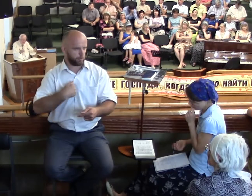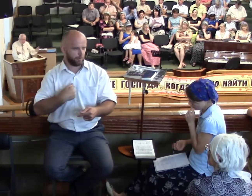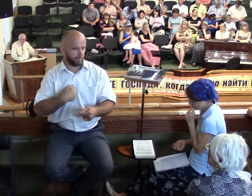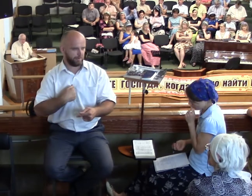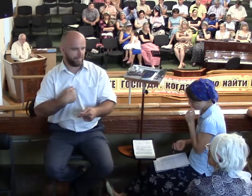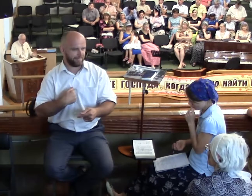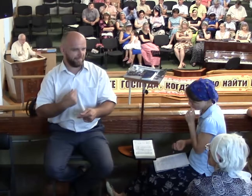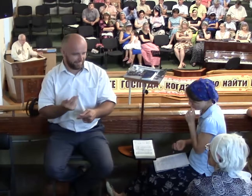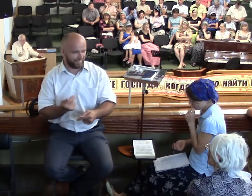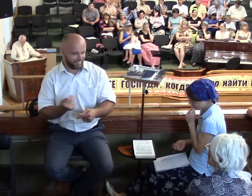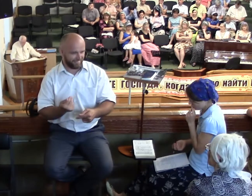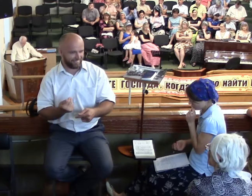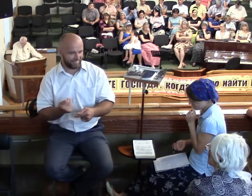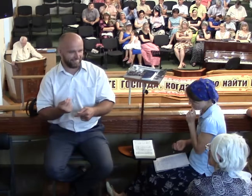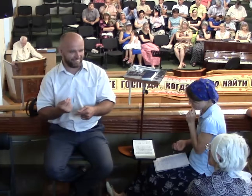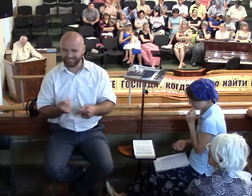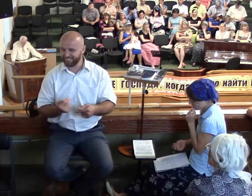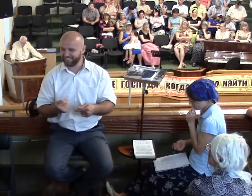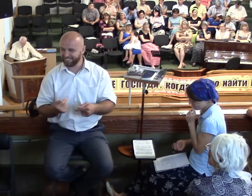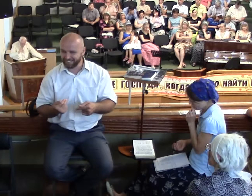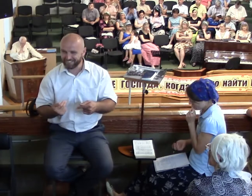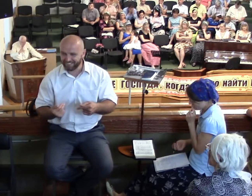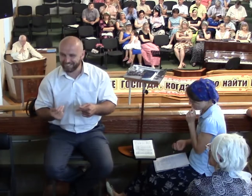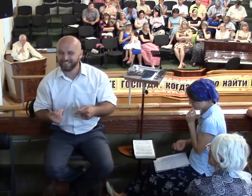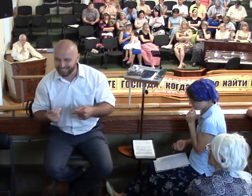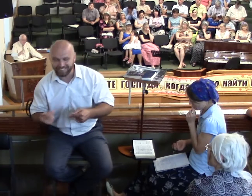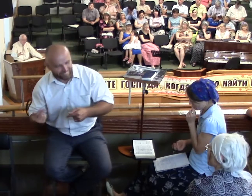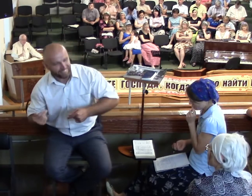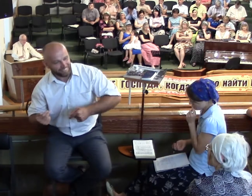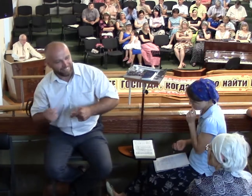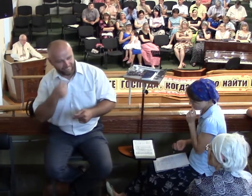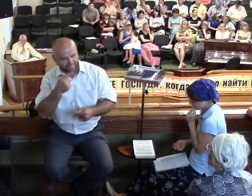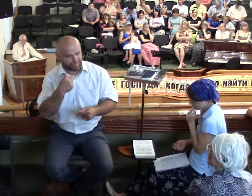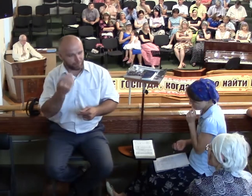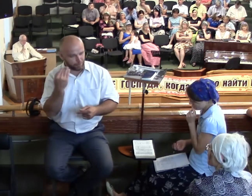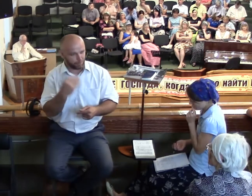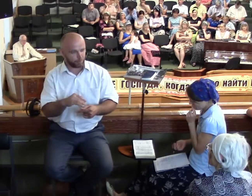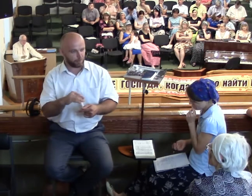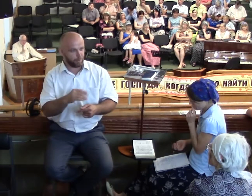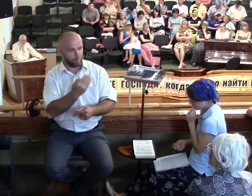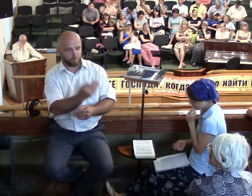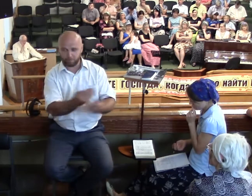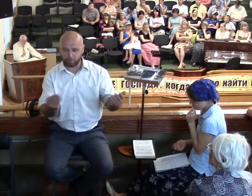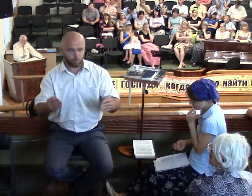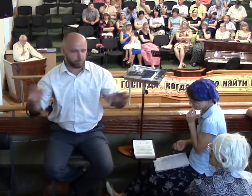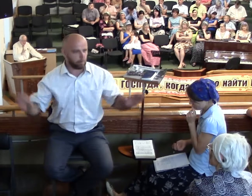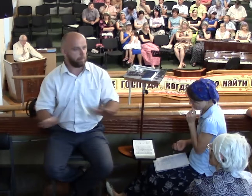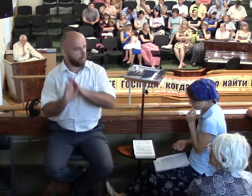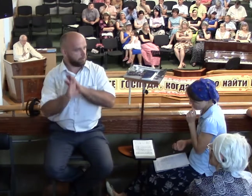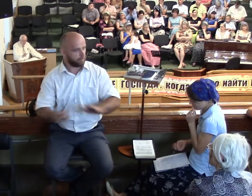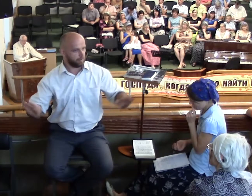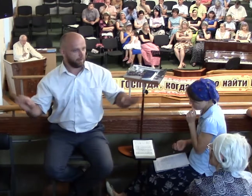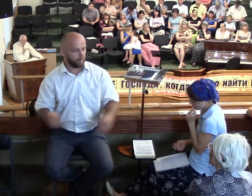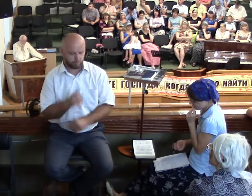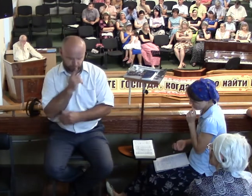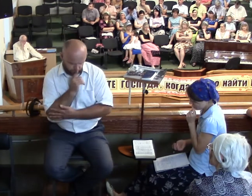должно измениться. И поэтому, друзья, второй аспект святости – это практическая святость повседневной